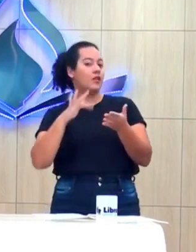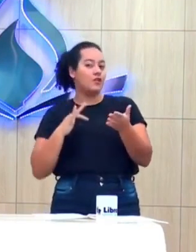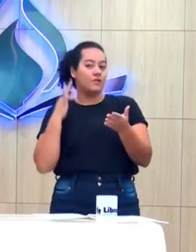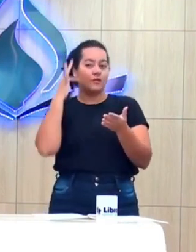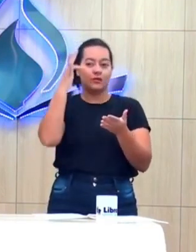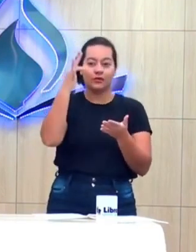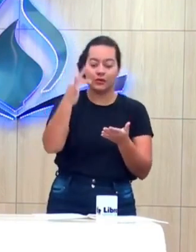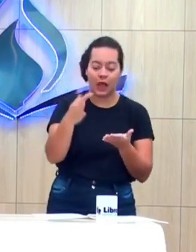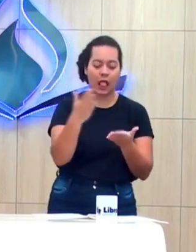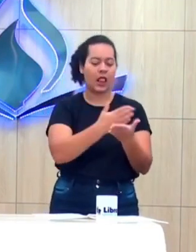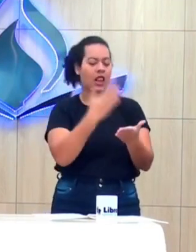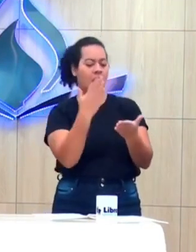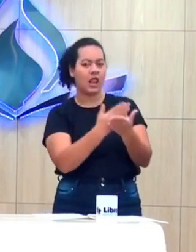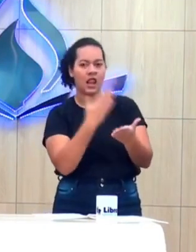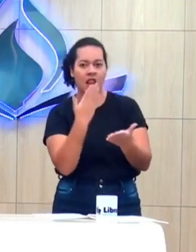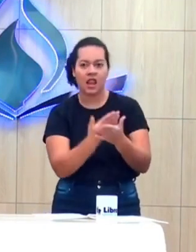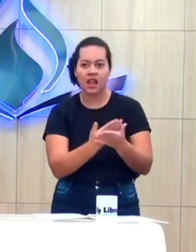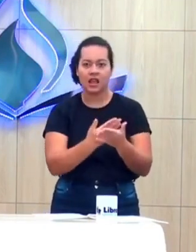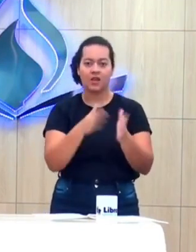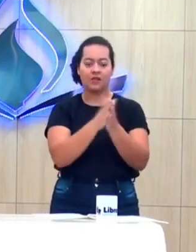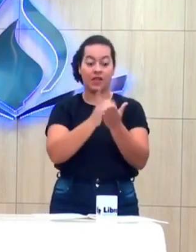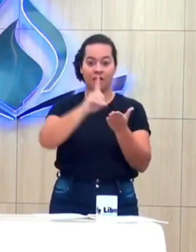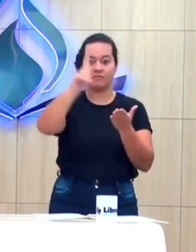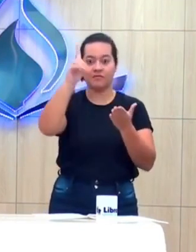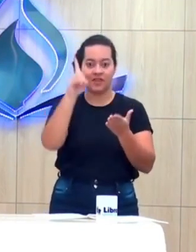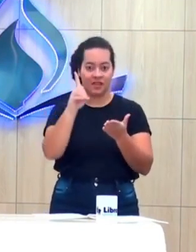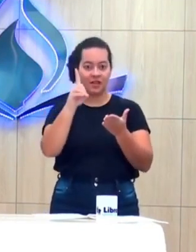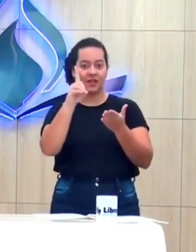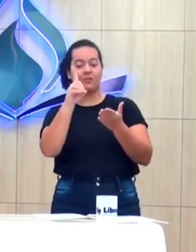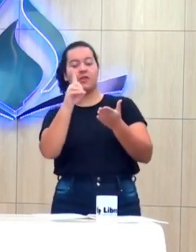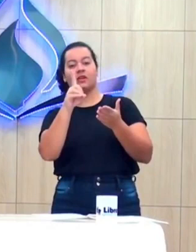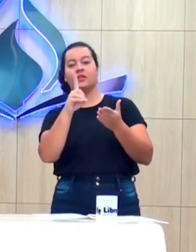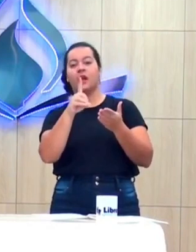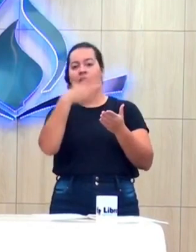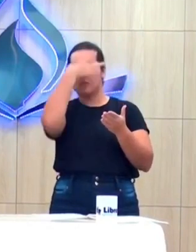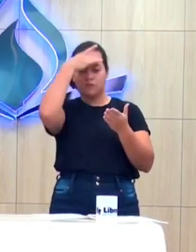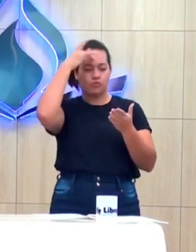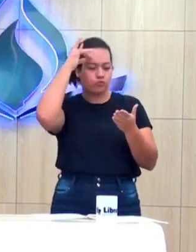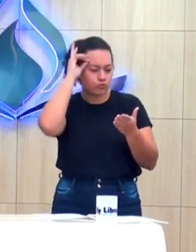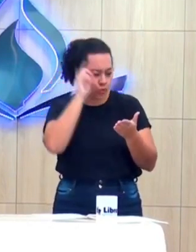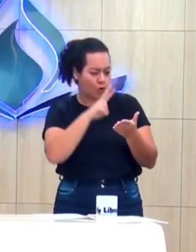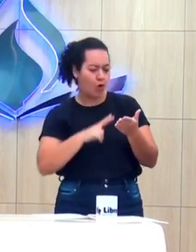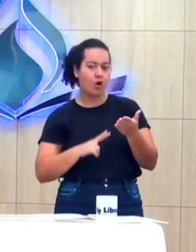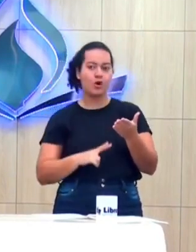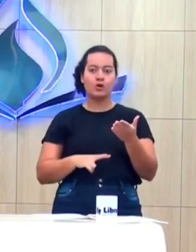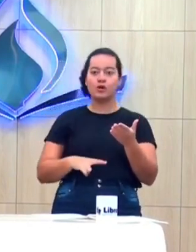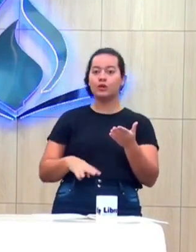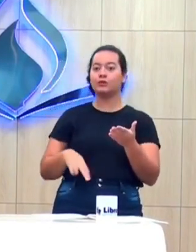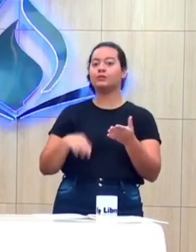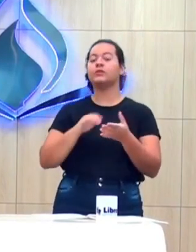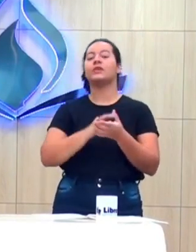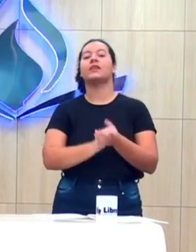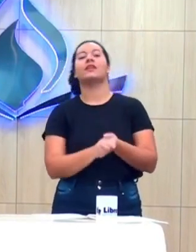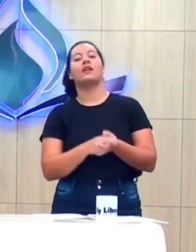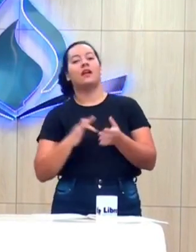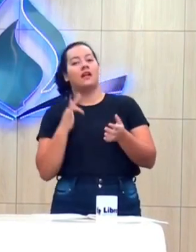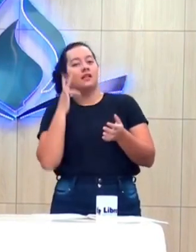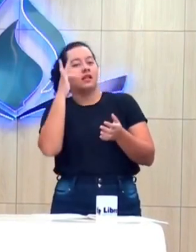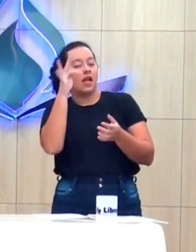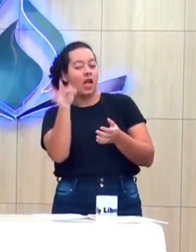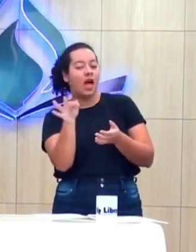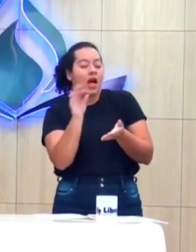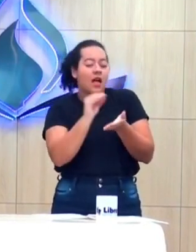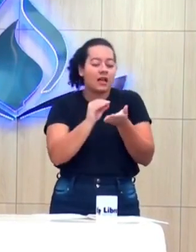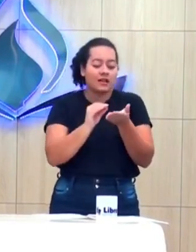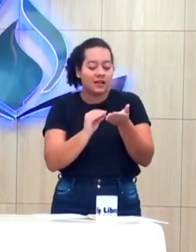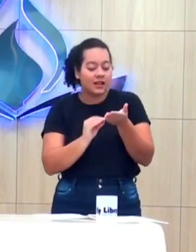personagens, os livros da Bíblia, não é tudo que tem sinal, e isso nós vamos, essas minúcias, esses